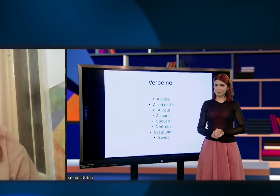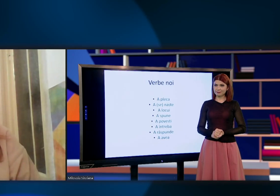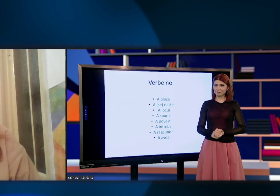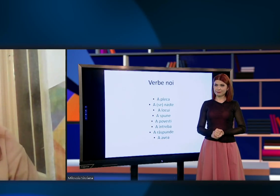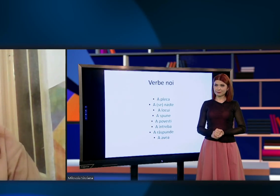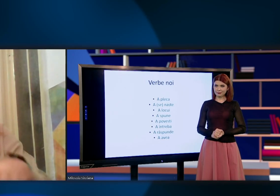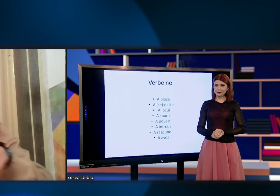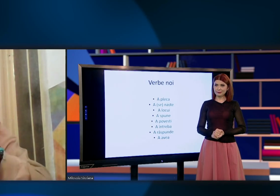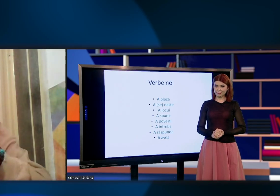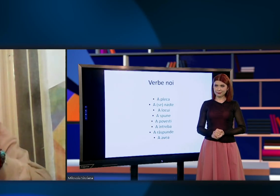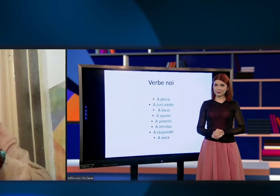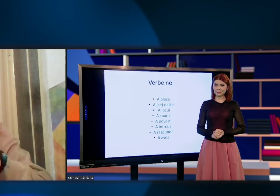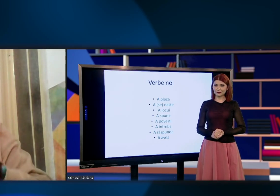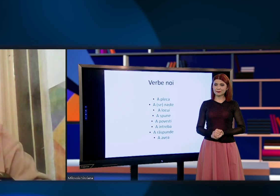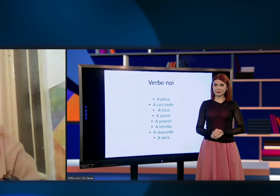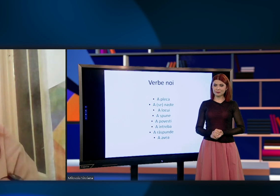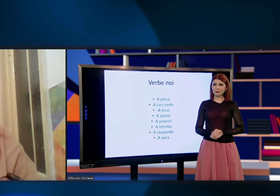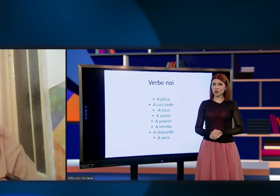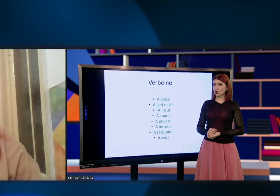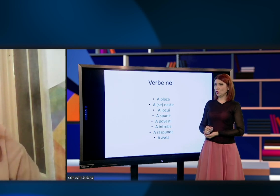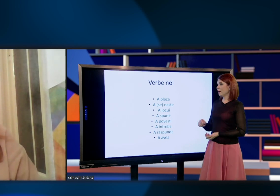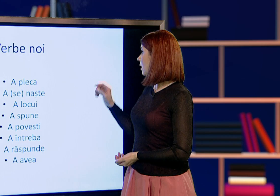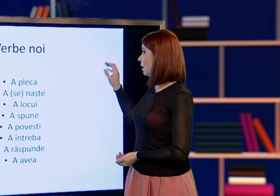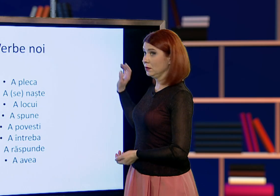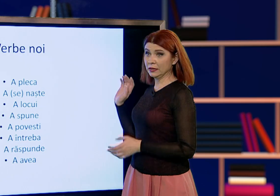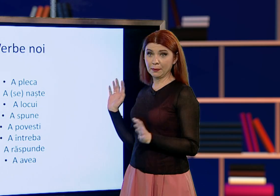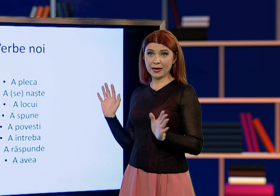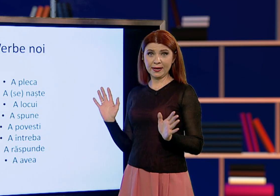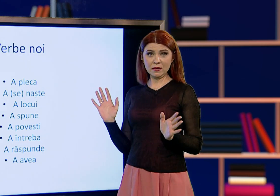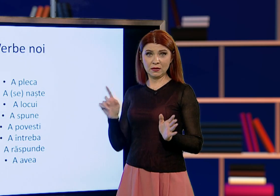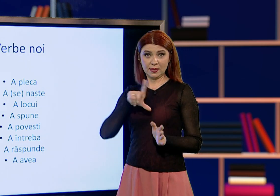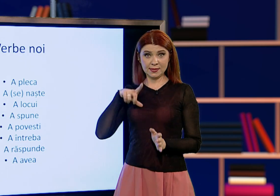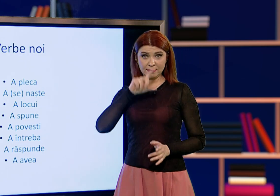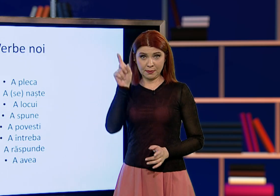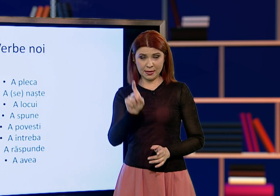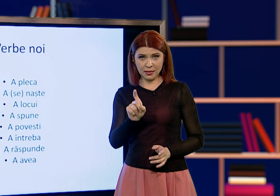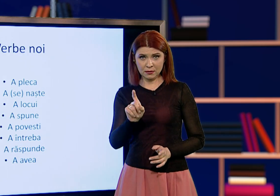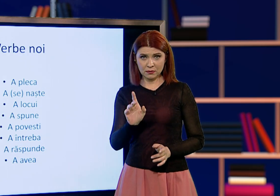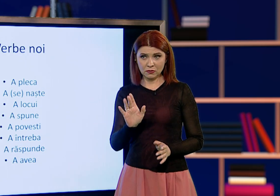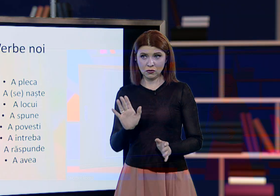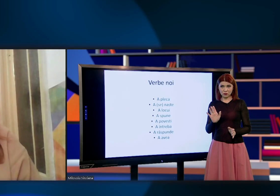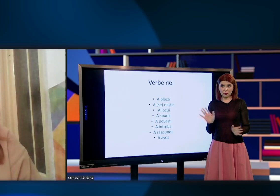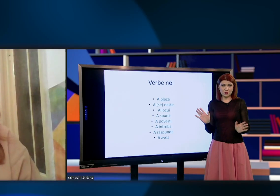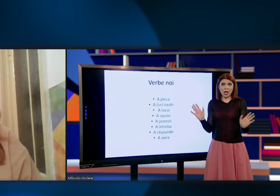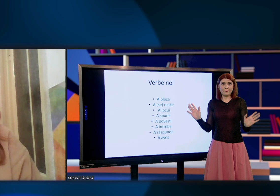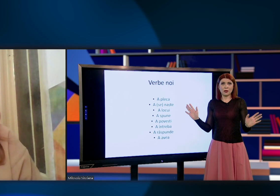am timp nu e întrebare este întrebare i am spus am timp